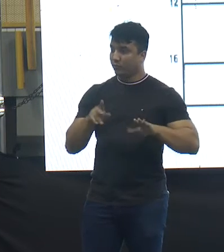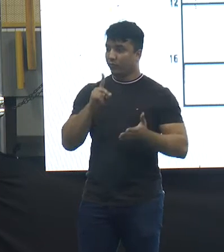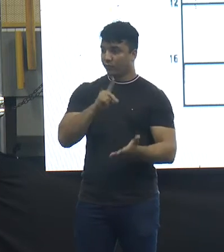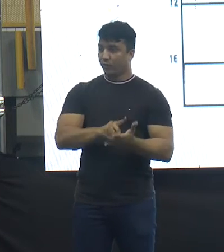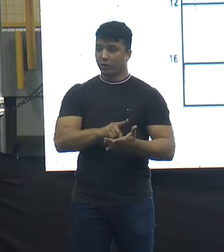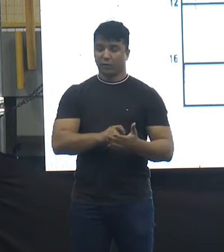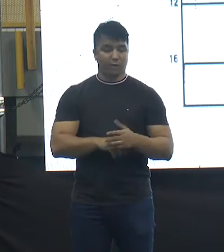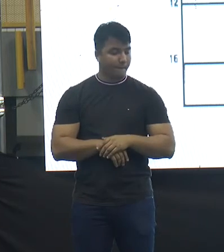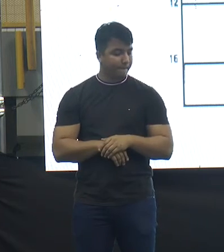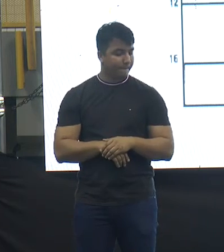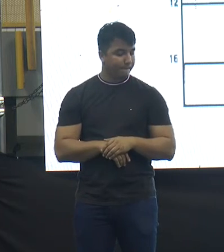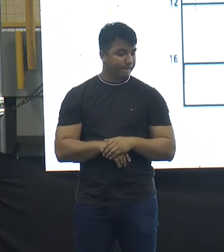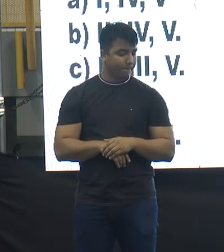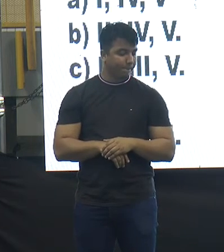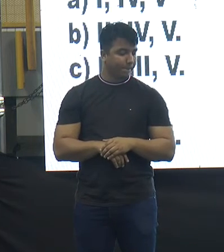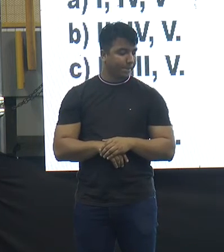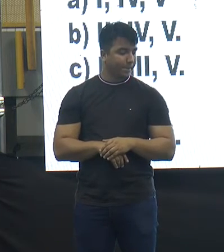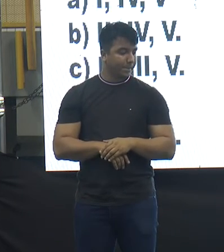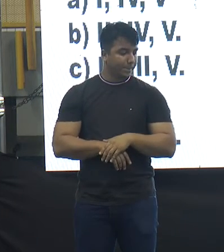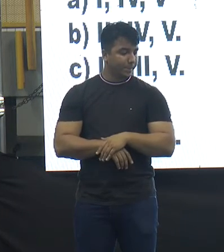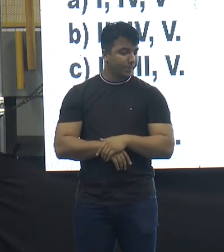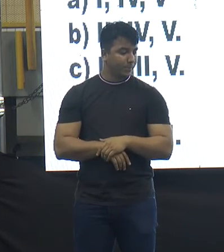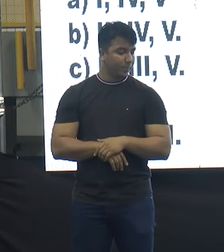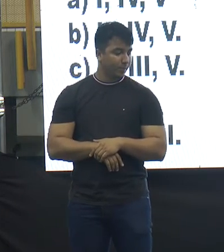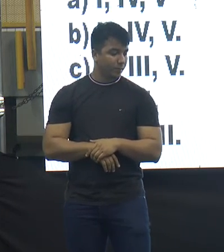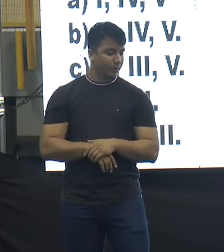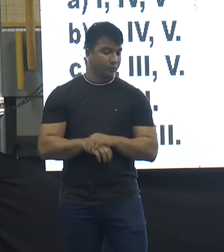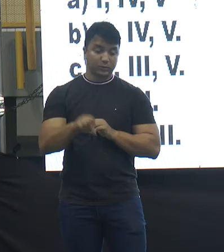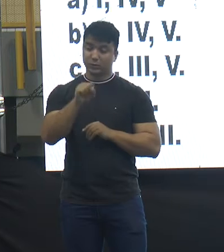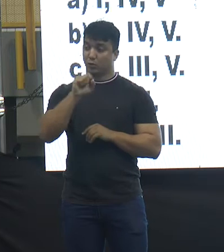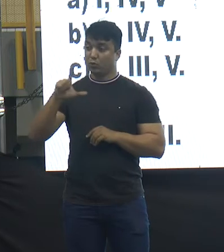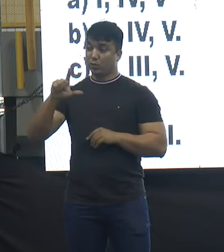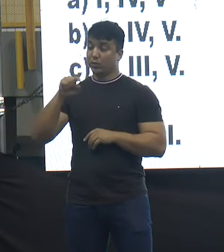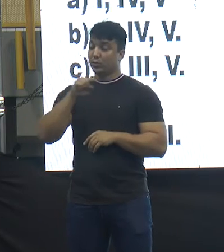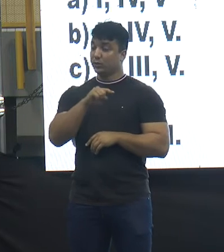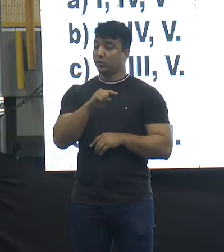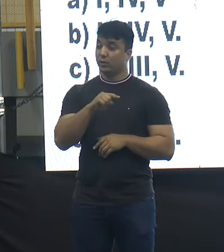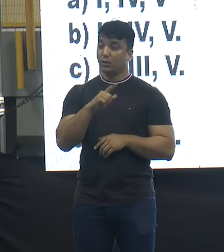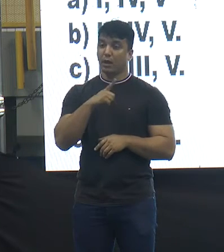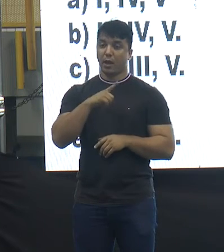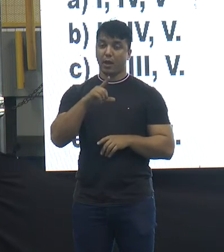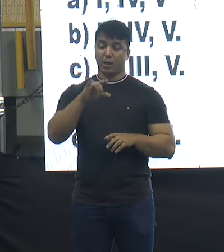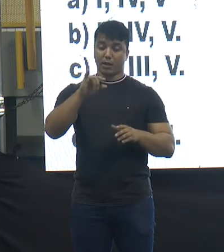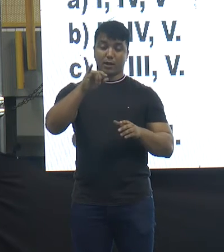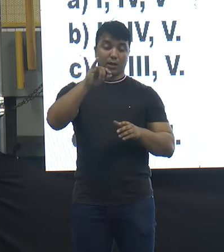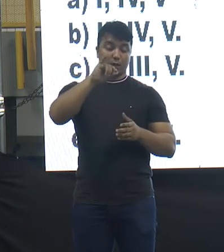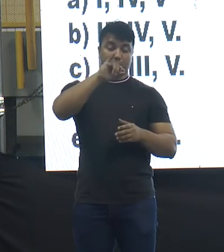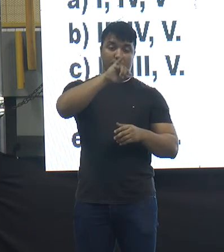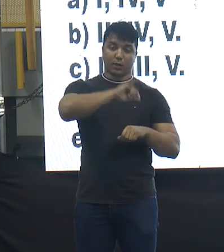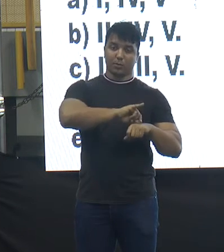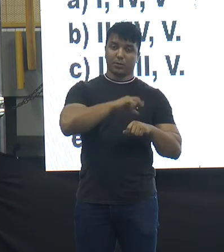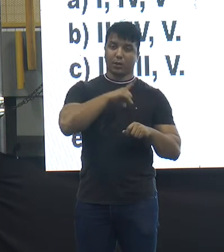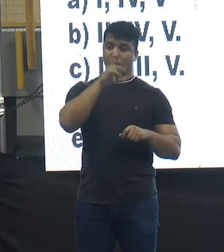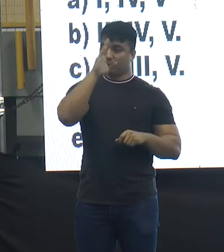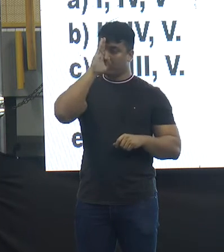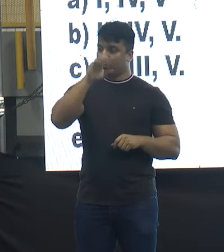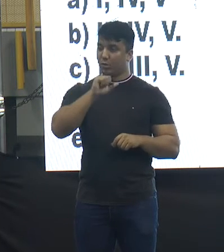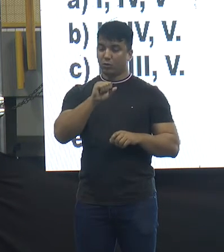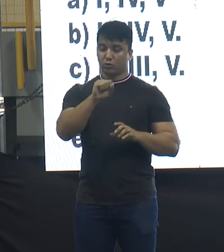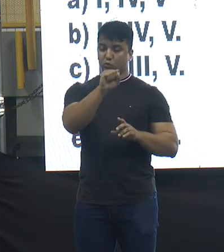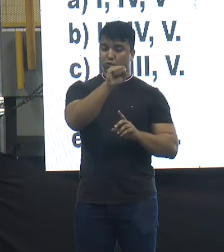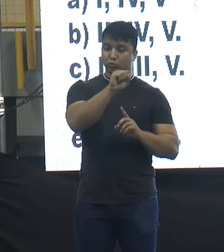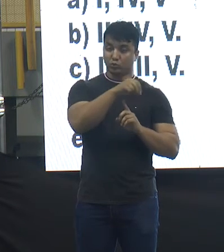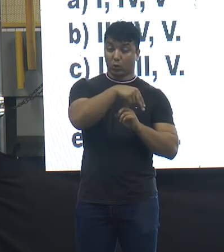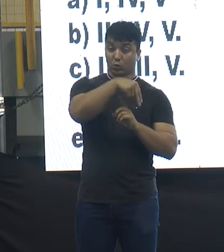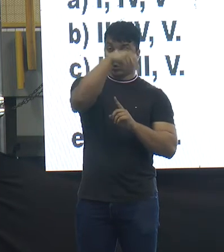Verdadeiro. Outro item, professor. São Luís é a capital mais setentrional,